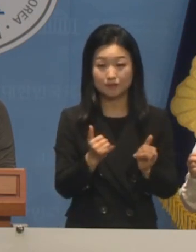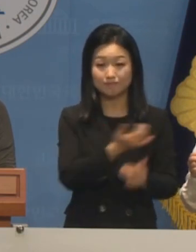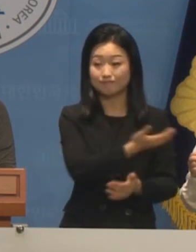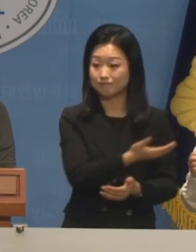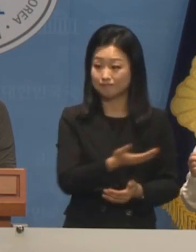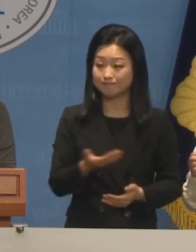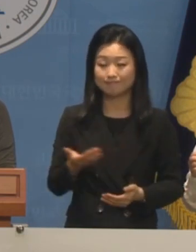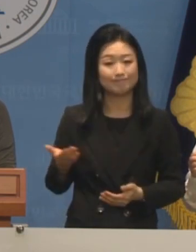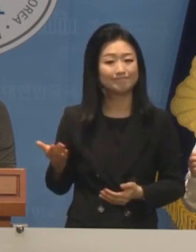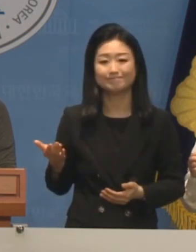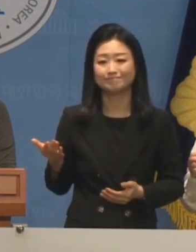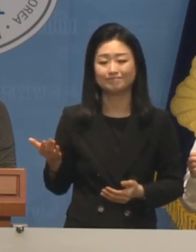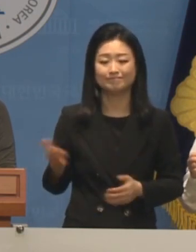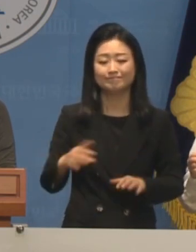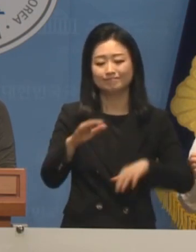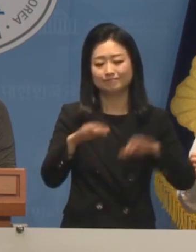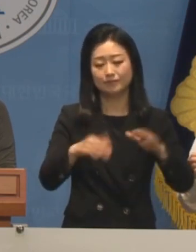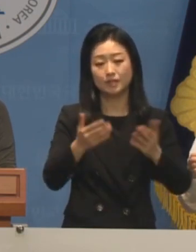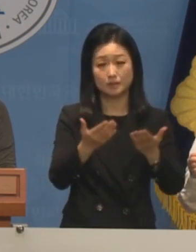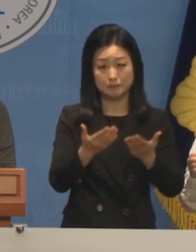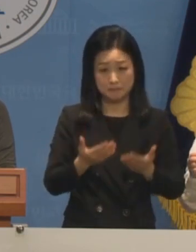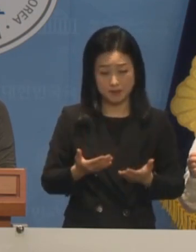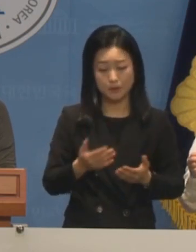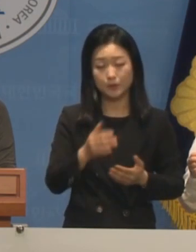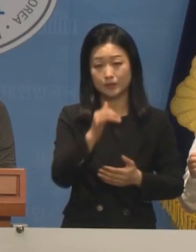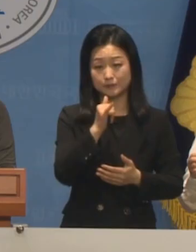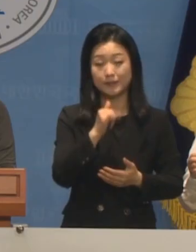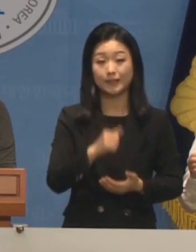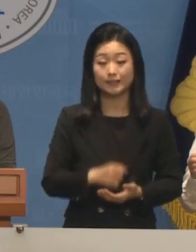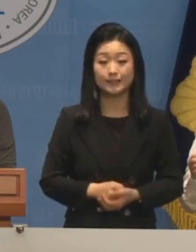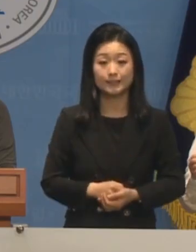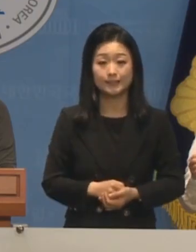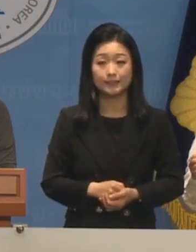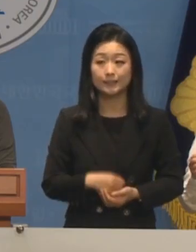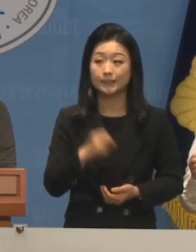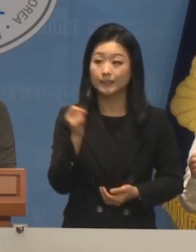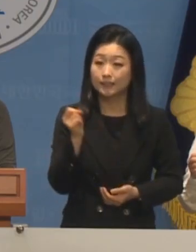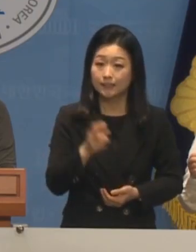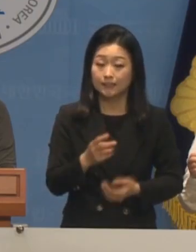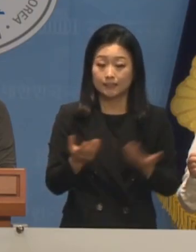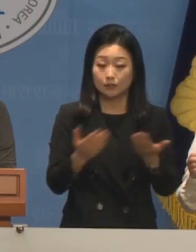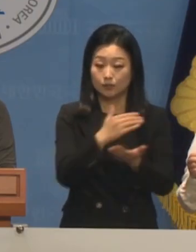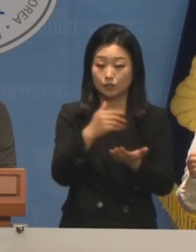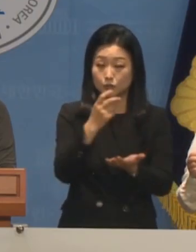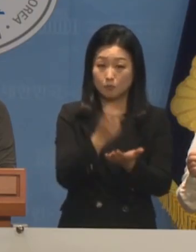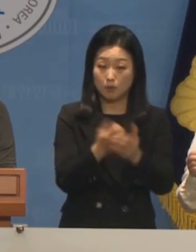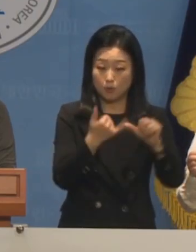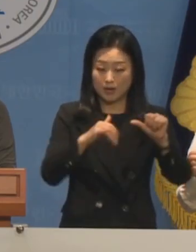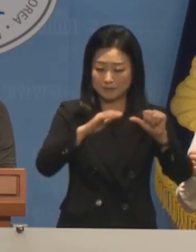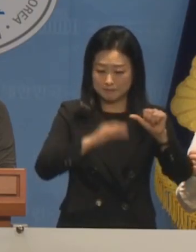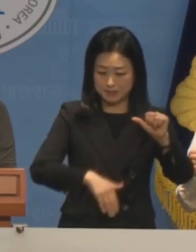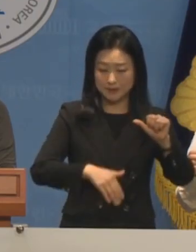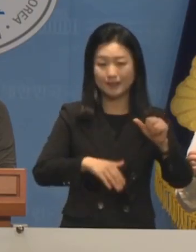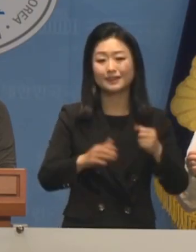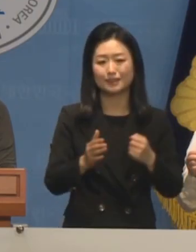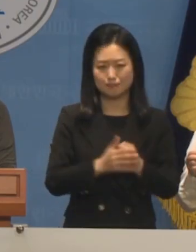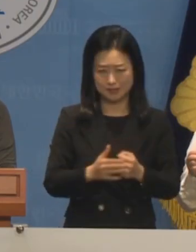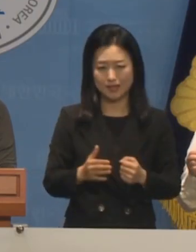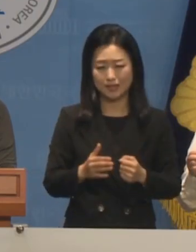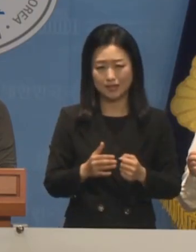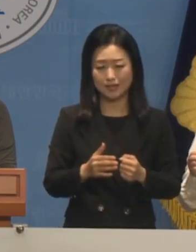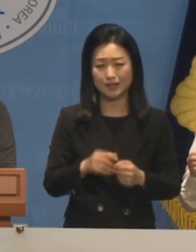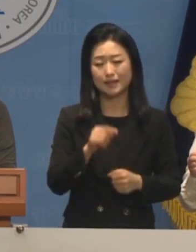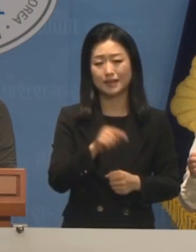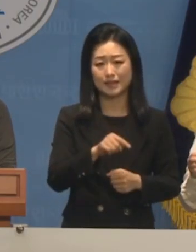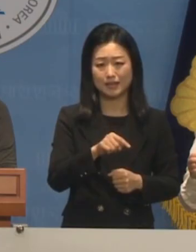노동자들은 불평 등과 차별을 당하고 있습니다 또한 근로기준법의 5인미만 사업장 적용 제외 의